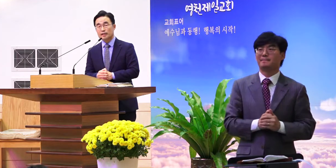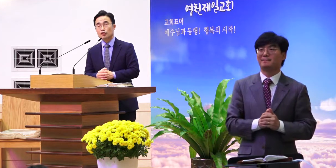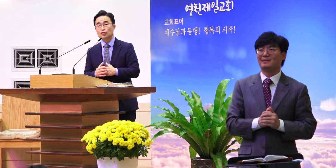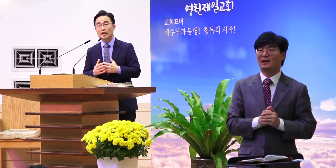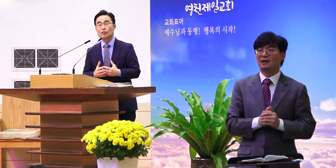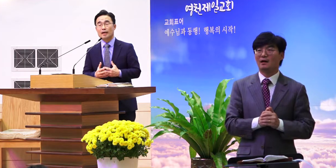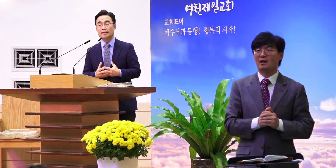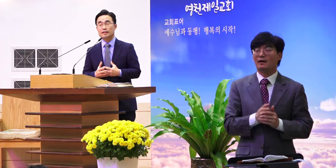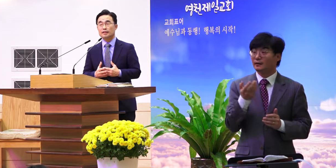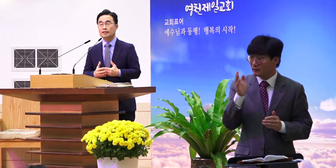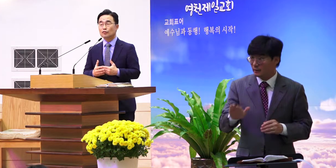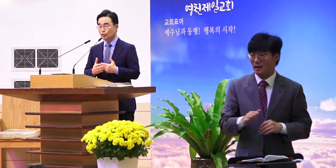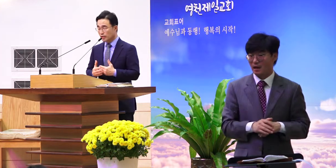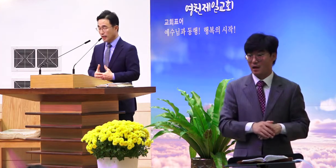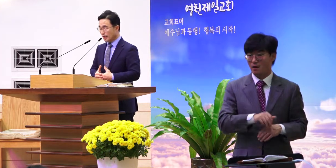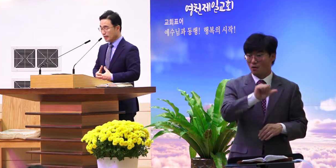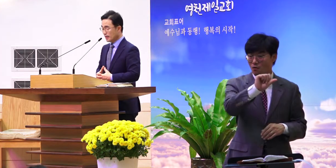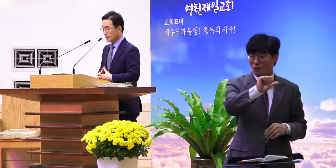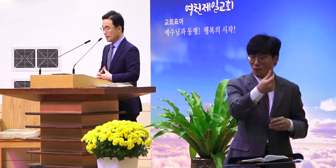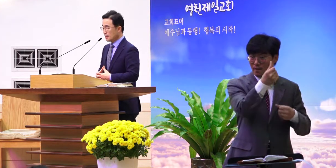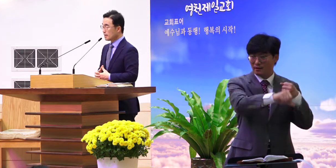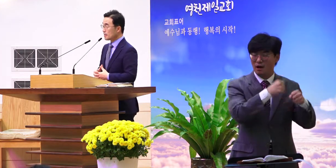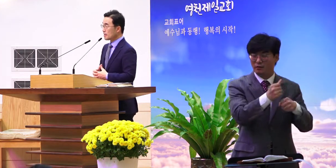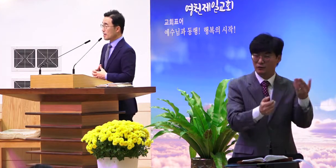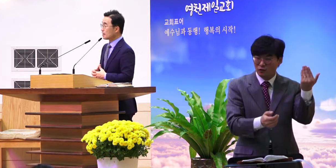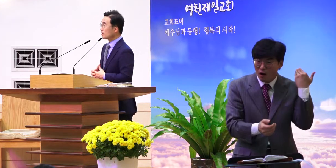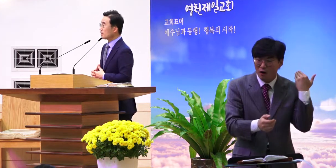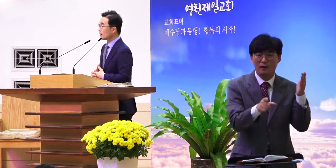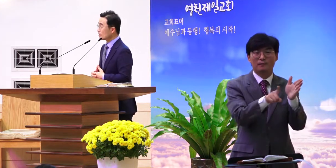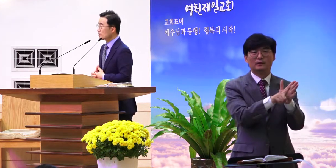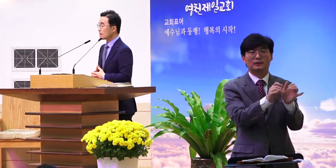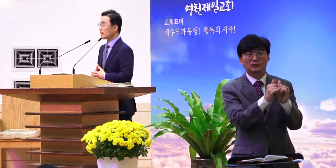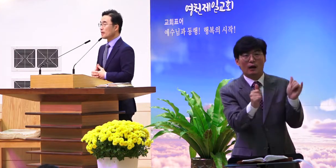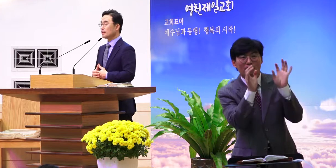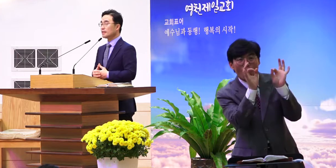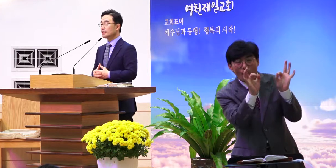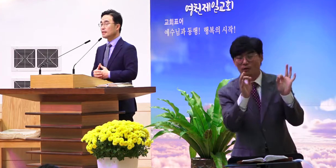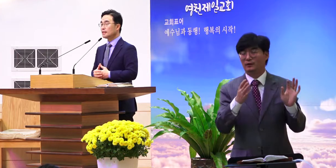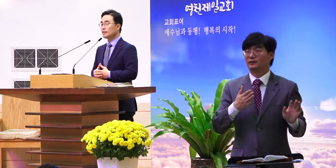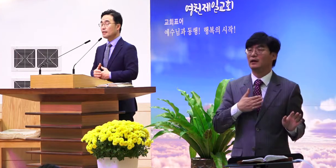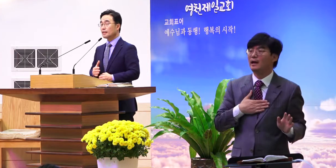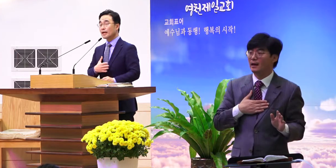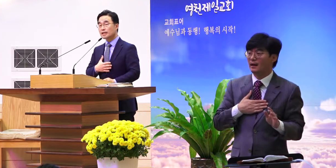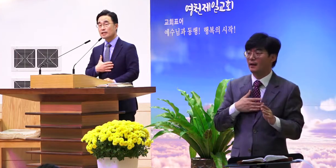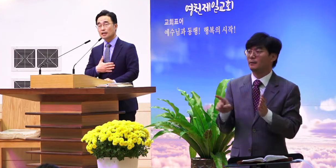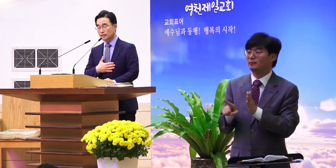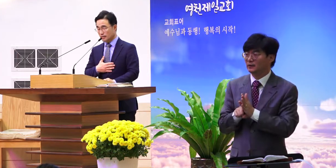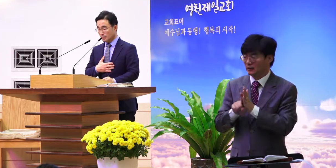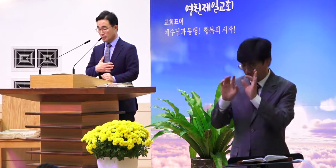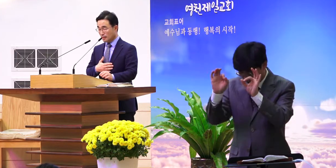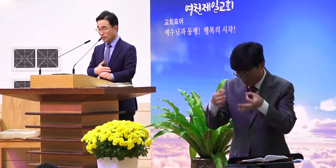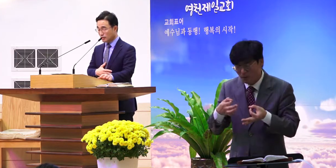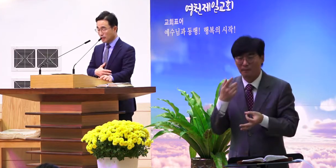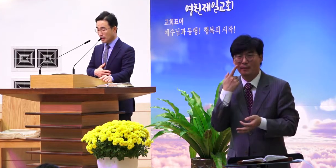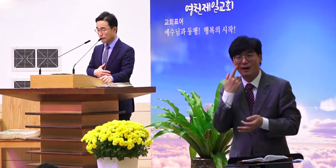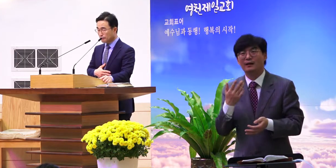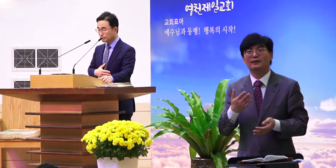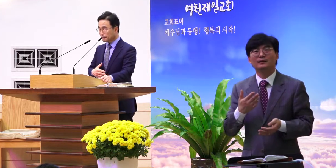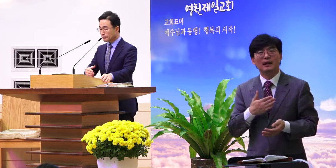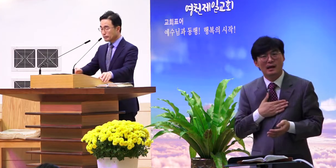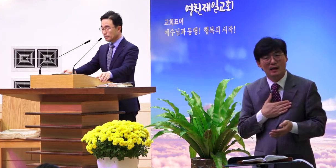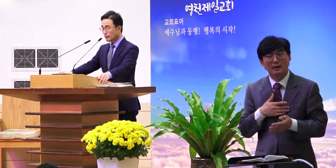그런데 그 후에라고 하는 우리들의 지금 신앙은 어떻습니까? 나의 신앙은 어떻습니까?